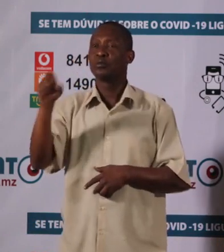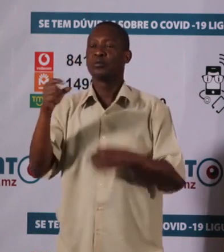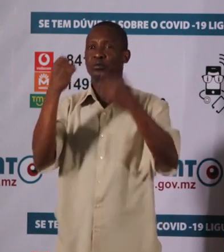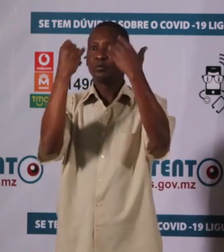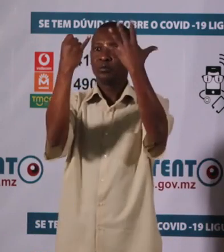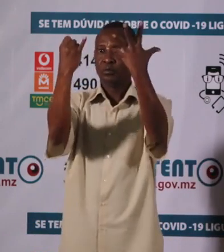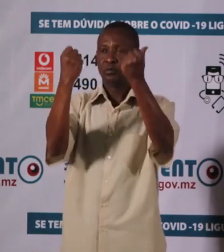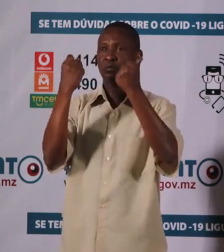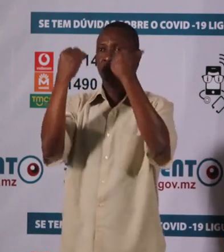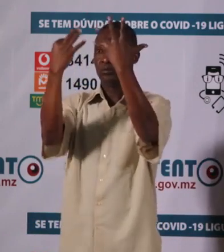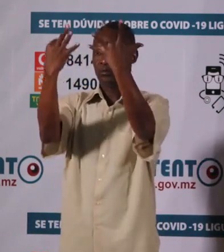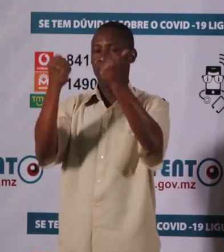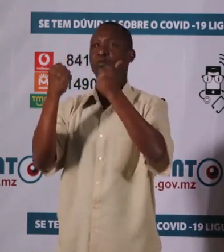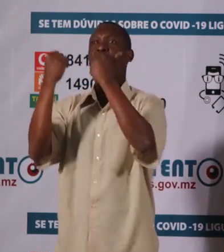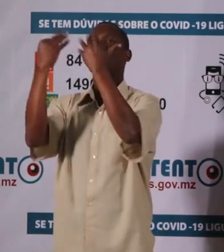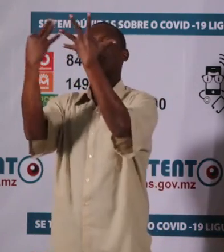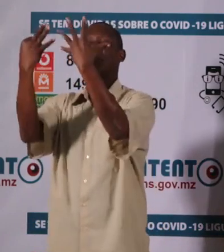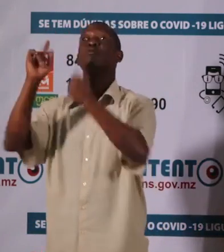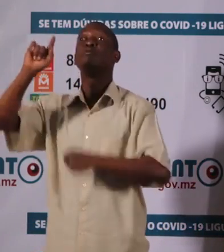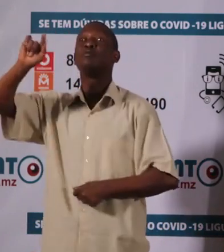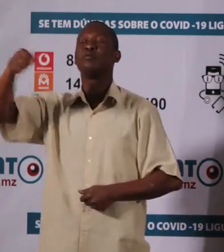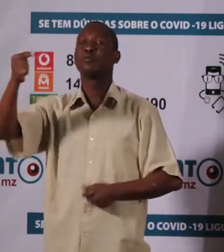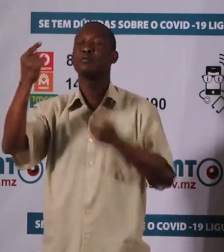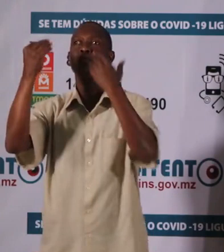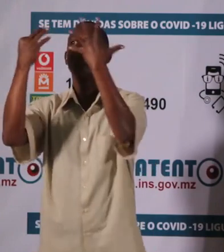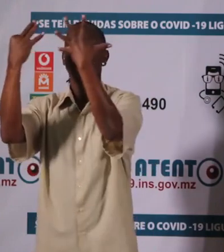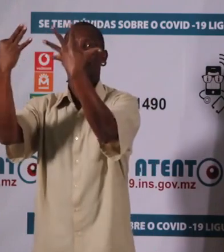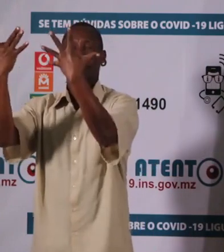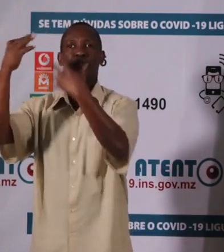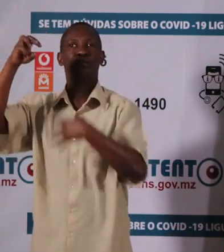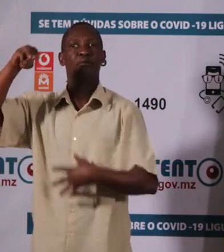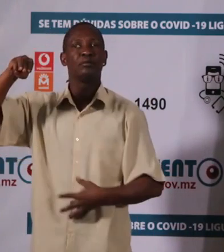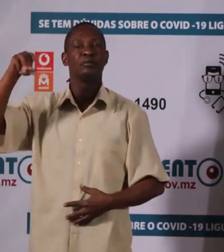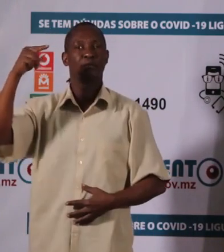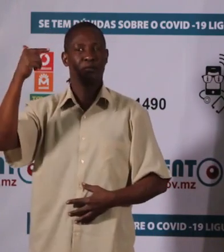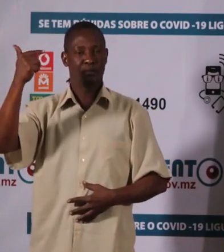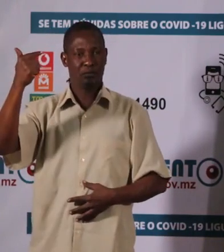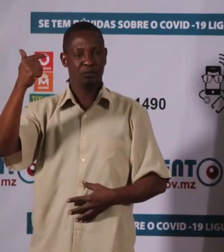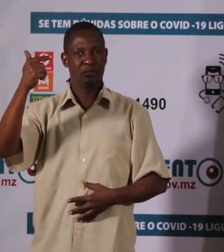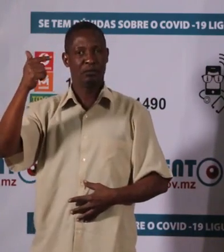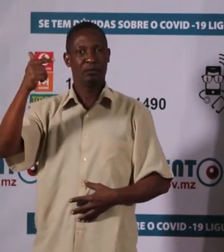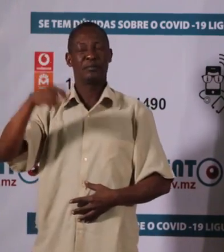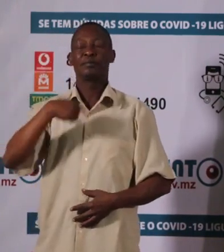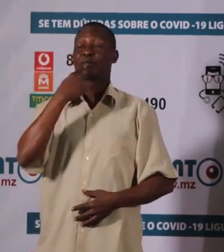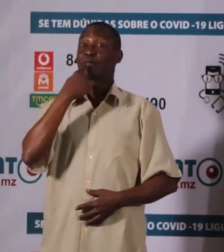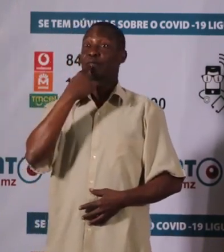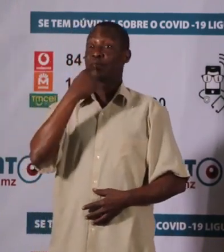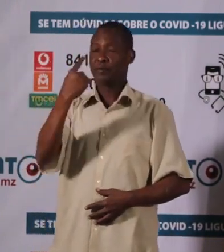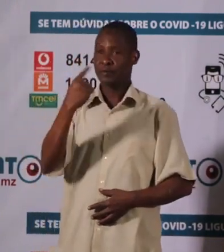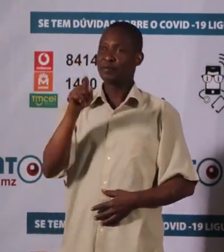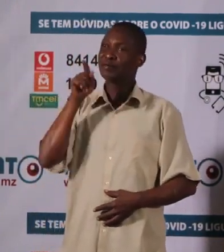11.668,8 meticais. O que devemos salientar? Que estes custos não